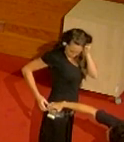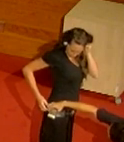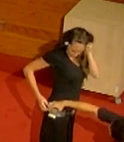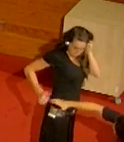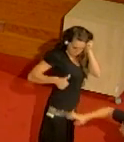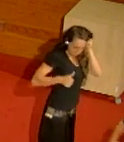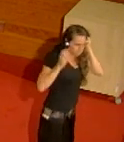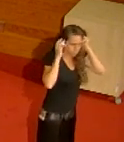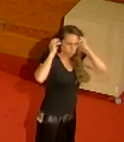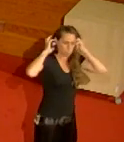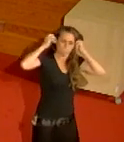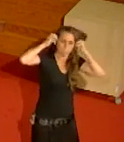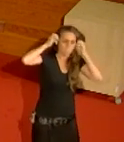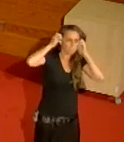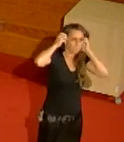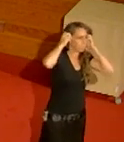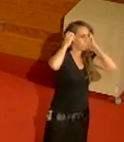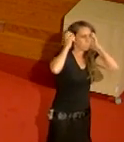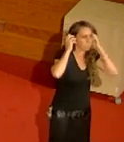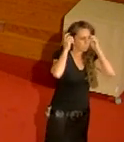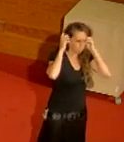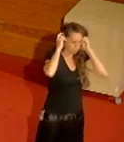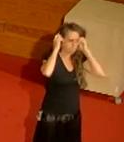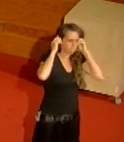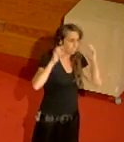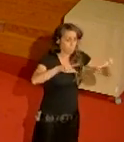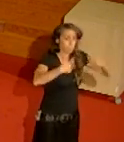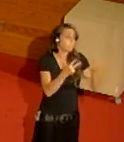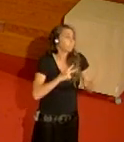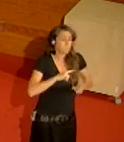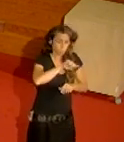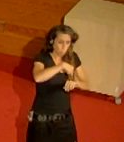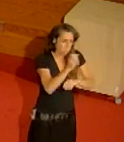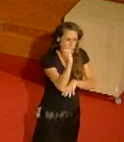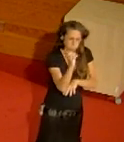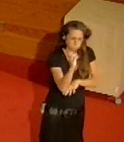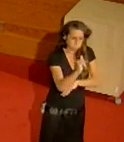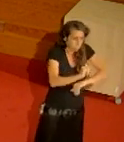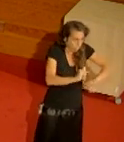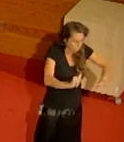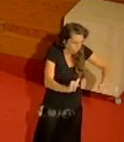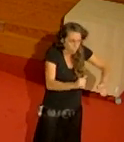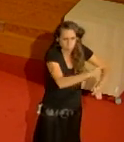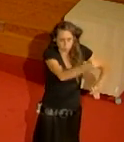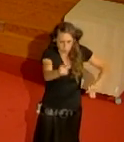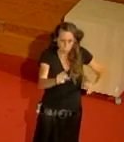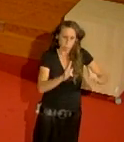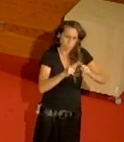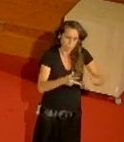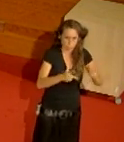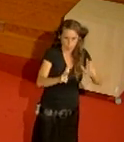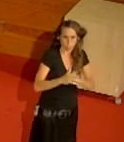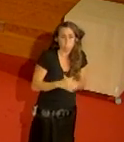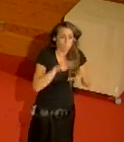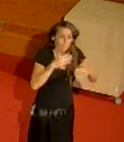y espero que luego por favor me hagan todas las preguntas y las dudas que plantee la ponencia como saben vamos a hablar de Israel y por supuesto hablar de